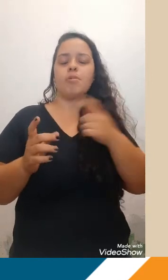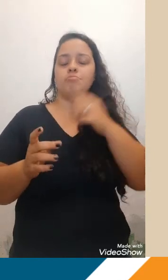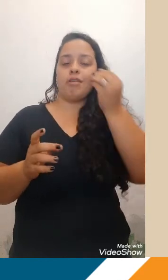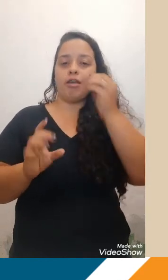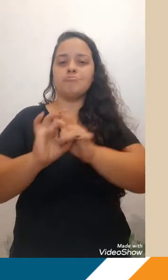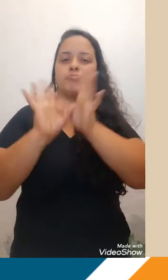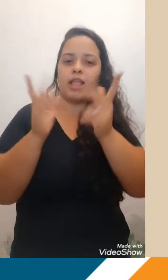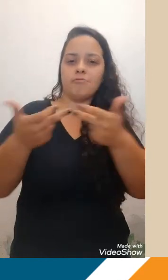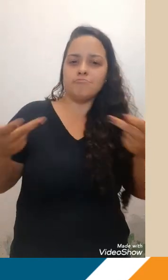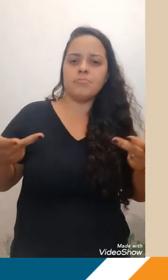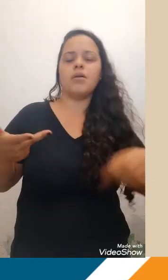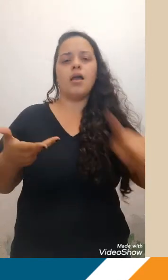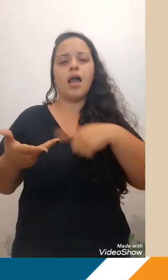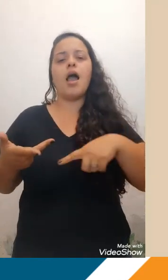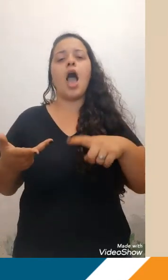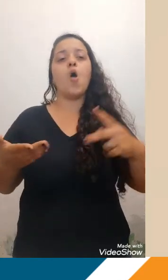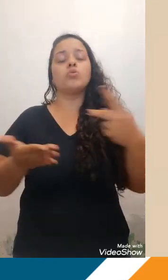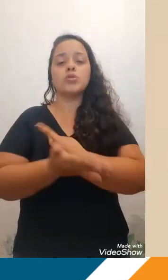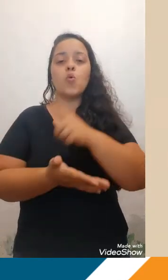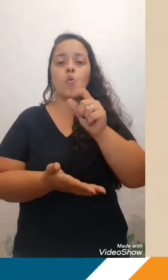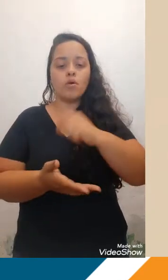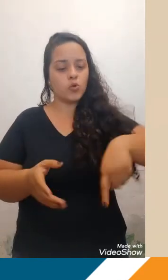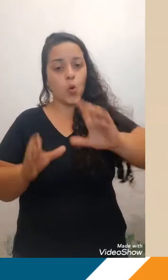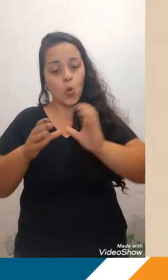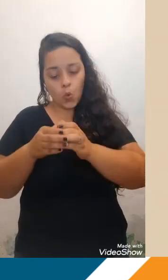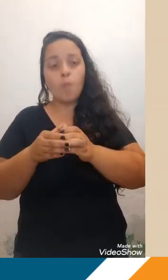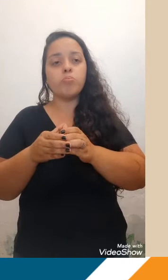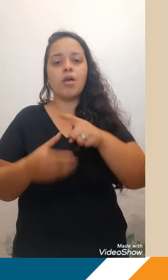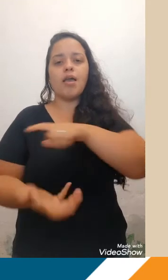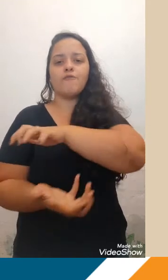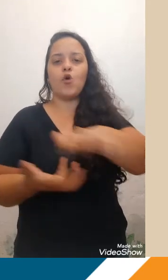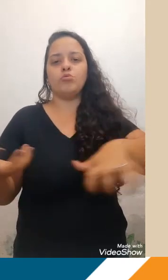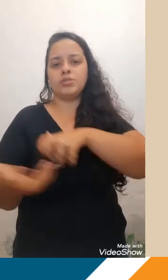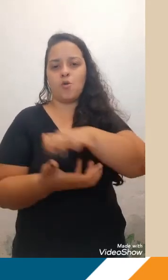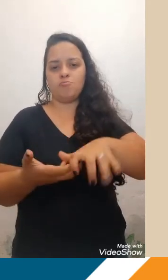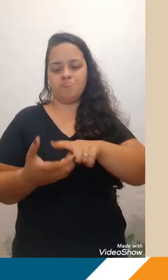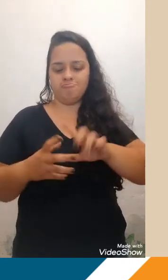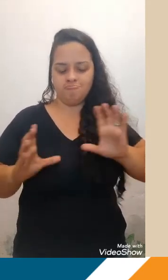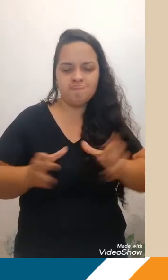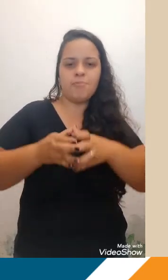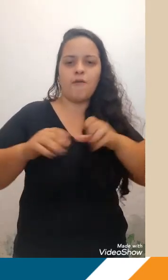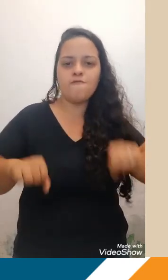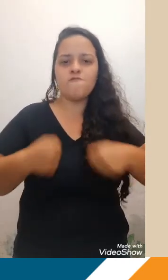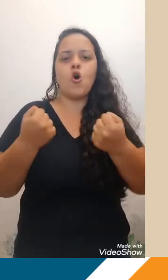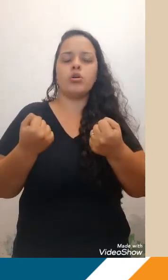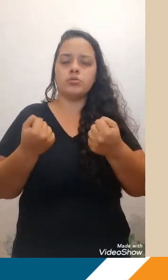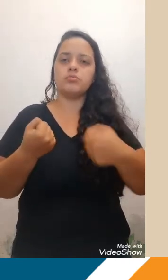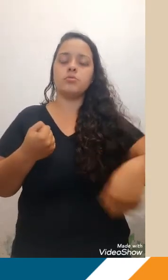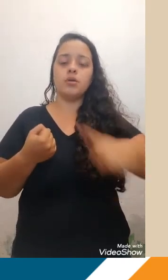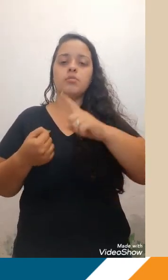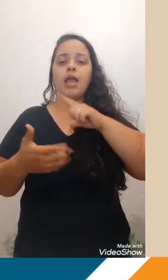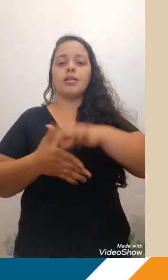grupos que surgiu a Revolução Haitiana ainda no ano de 1791. Tão logo